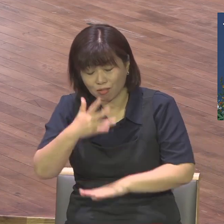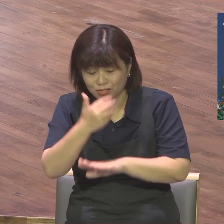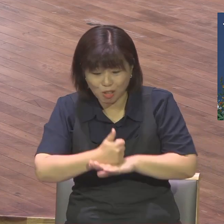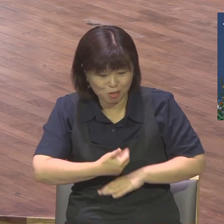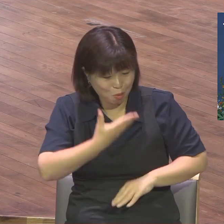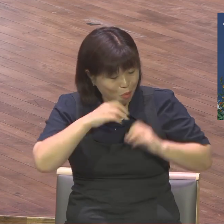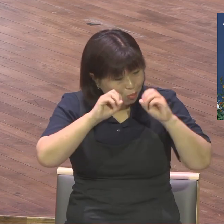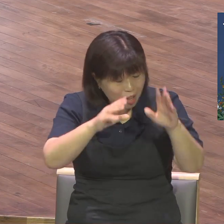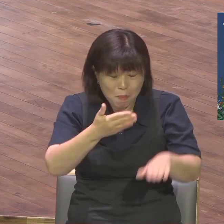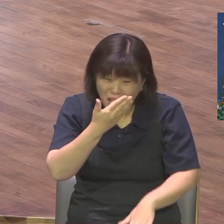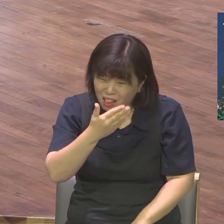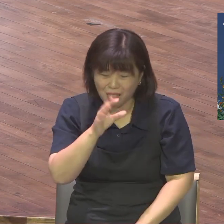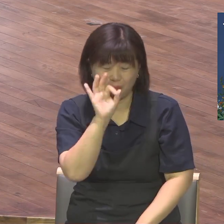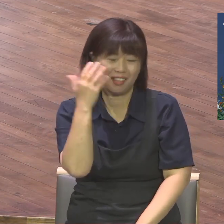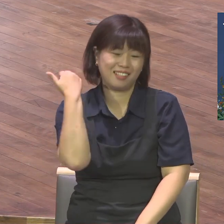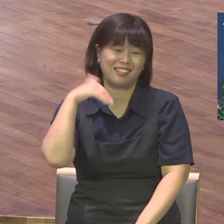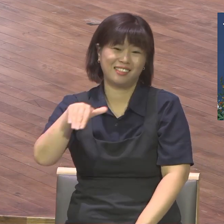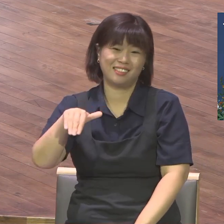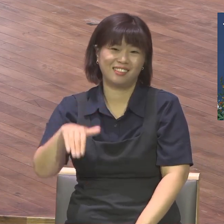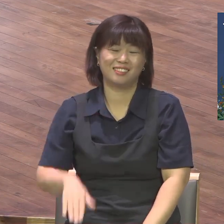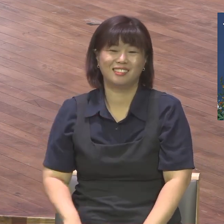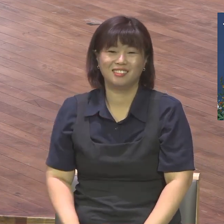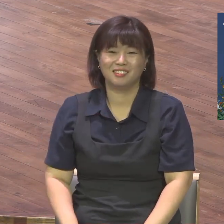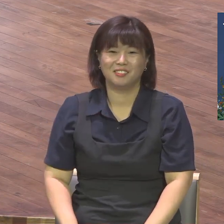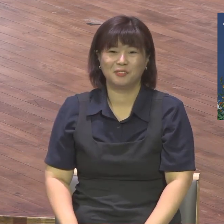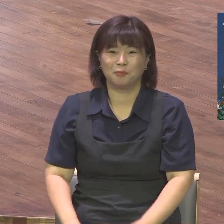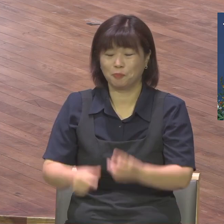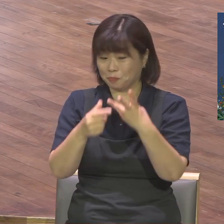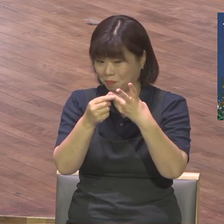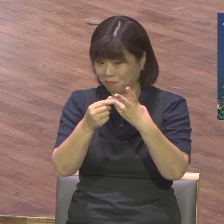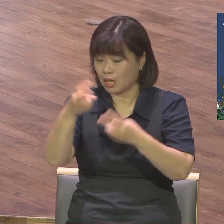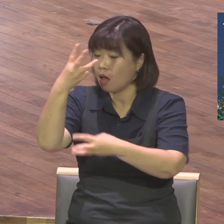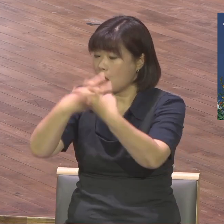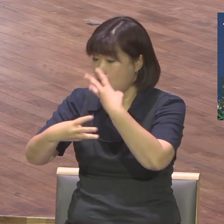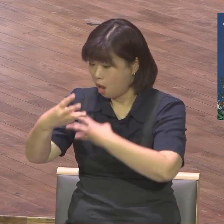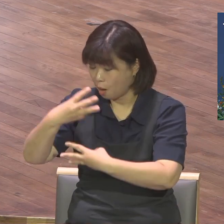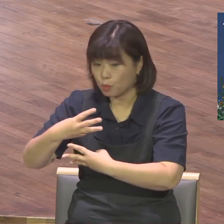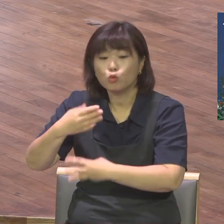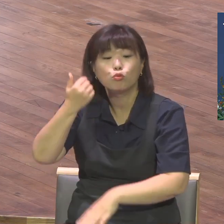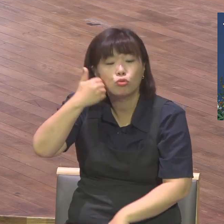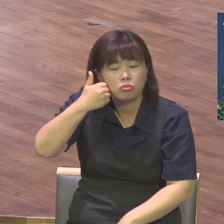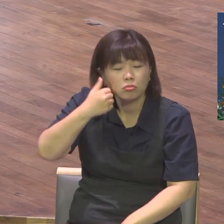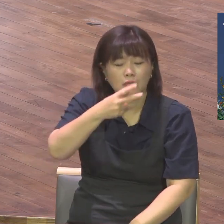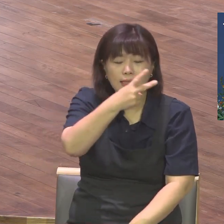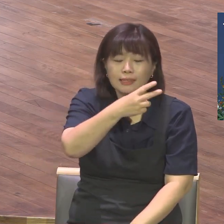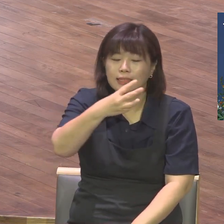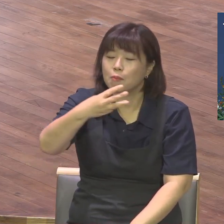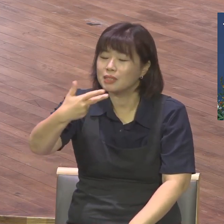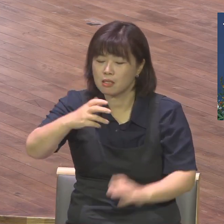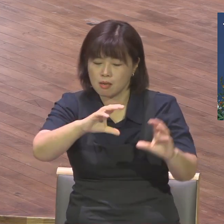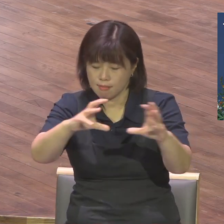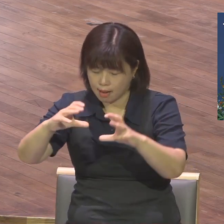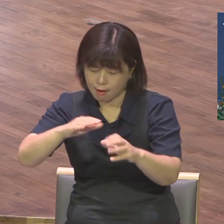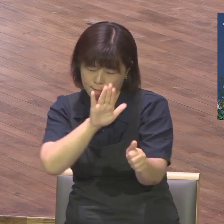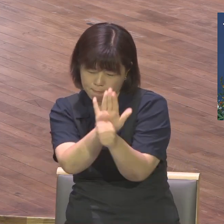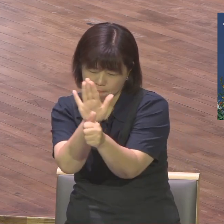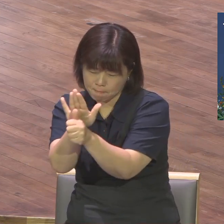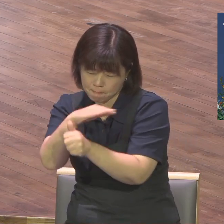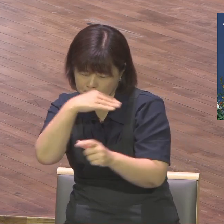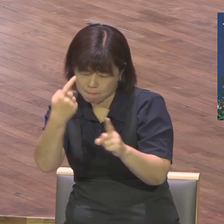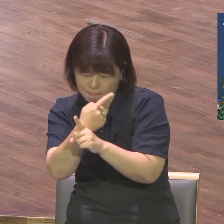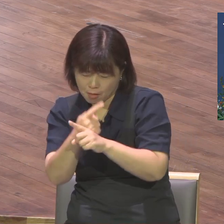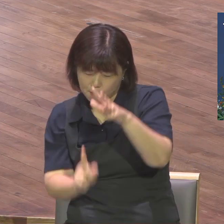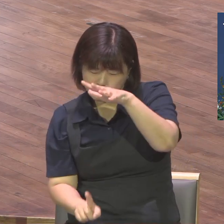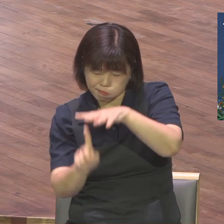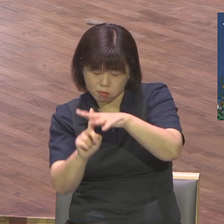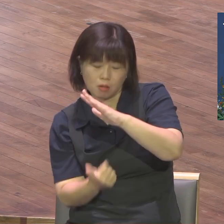그리고 마지막으로 렘넌트가 뭡니까? 렘넌트 237 치유 서밋으로 세워야 돼요. 237 치유 서밋으로 세워야